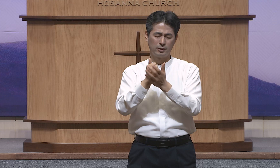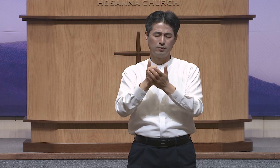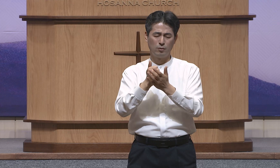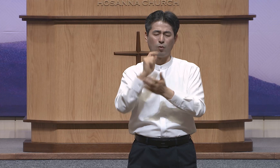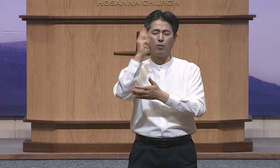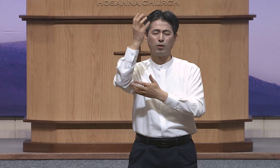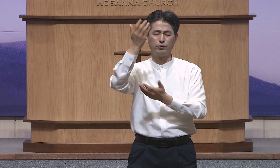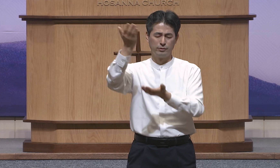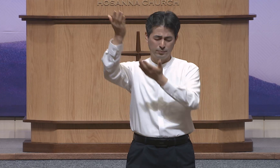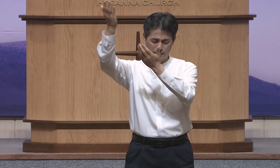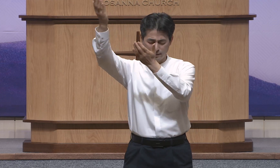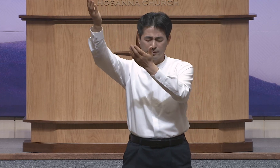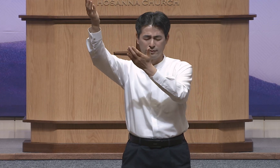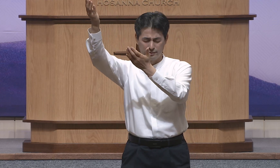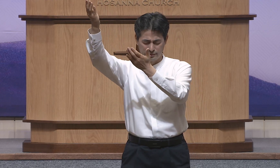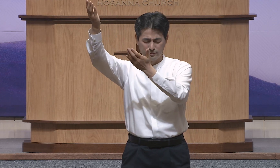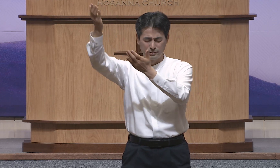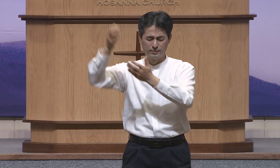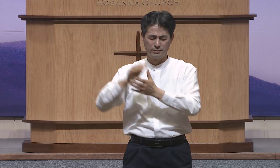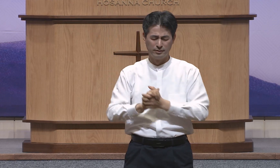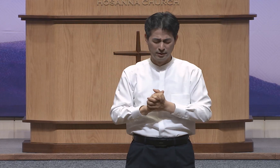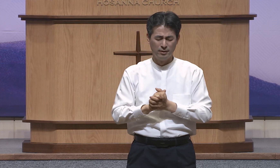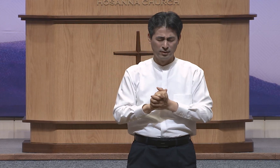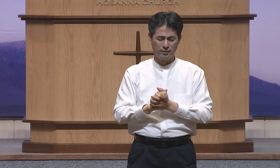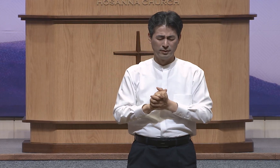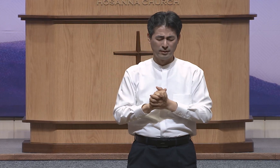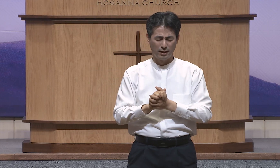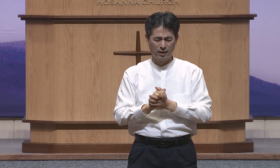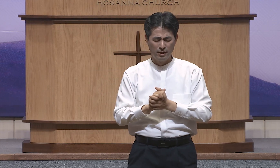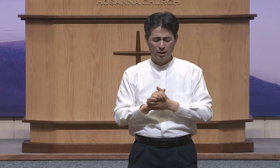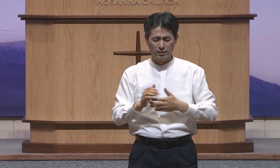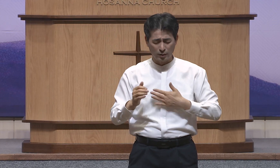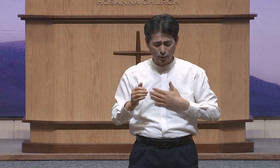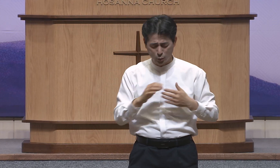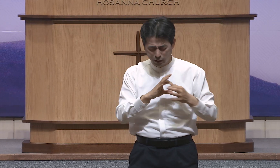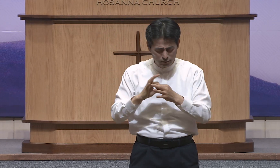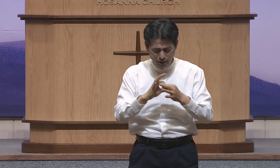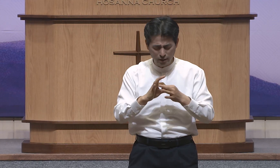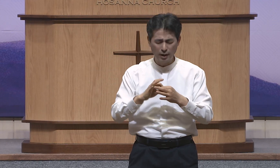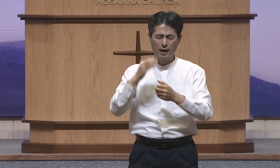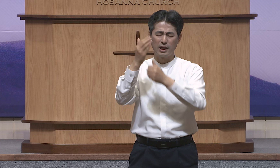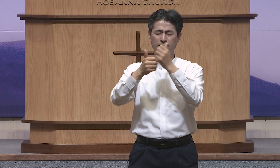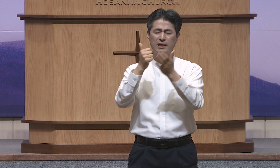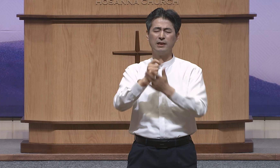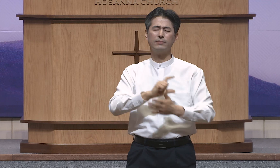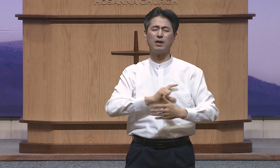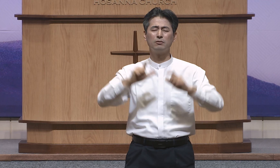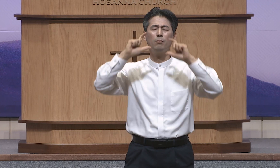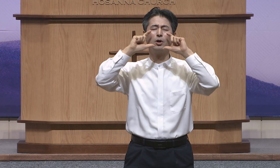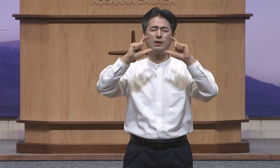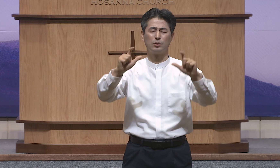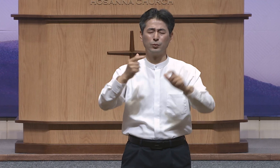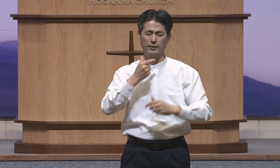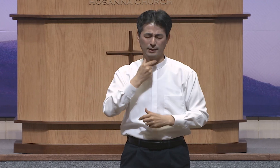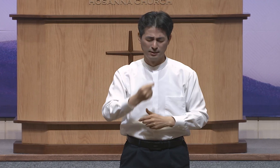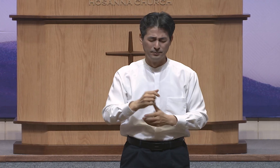농인입니다. 하나님의 영광을 올려드립니다. 저를 통해서 하나님의 이름이